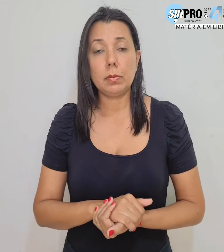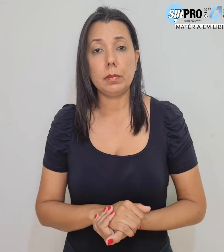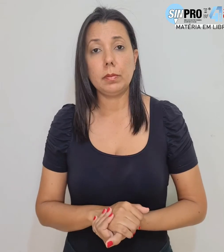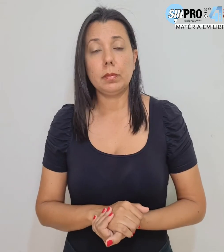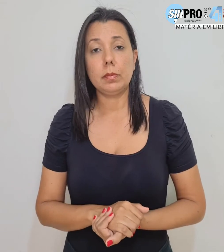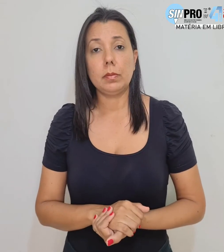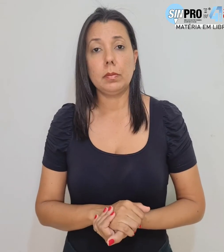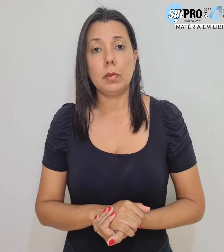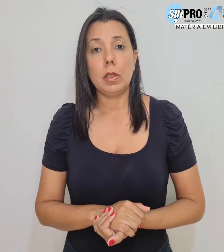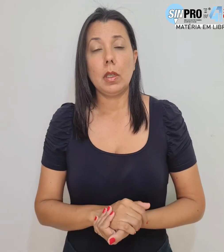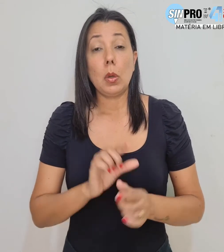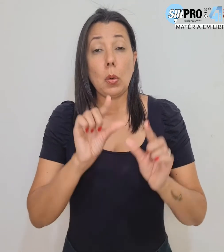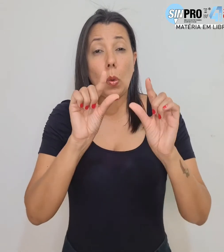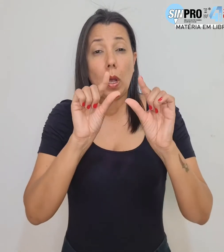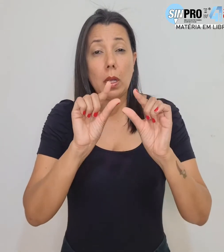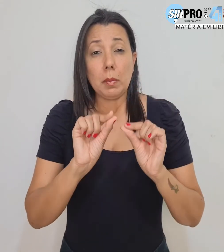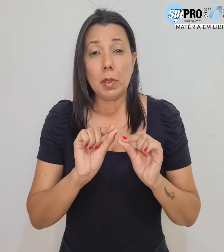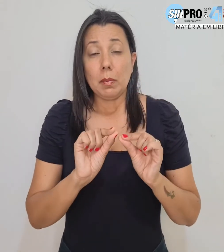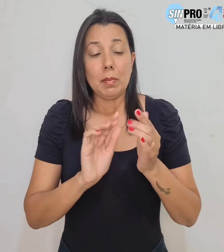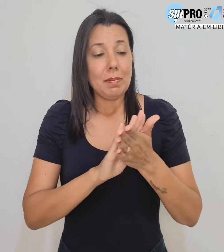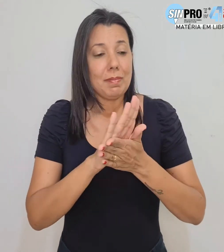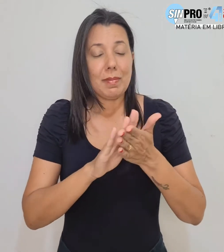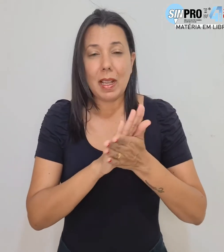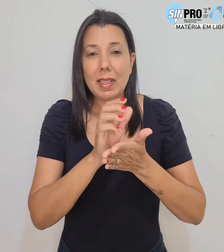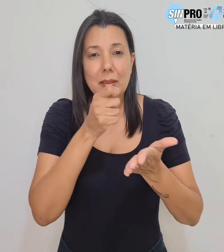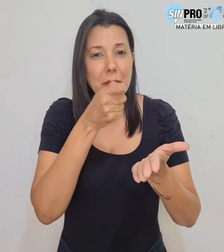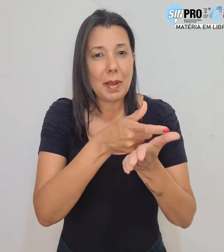com a mínima contrapartida.